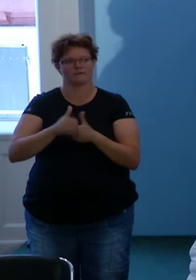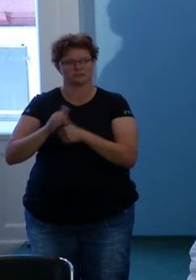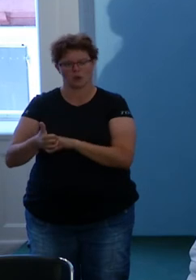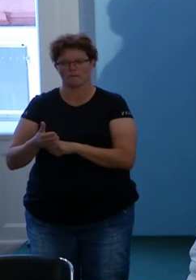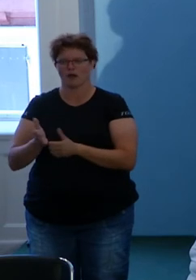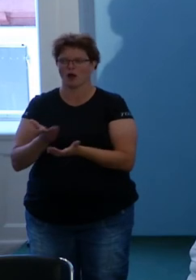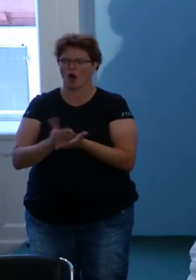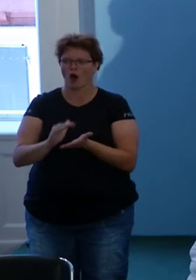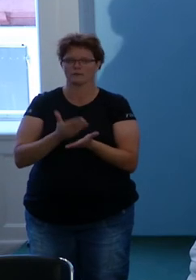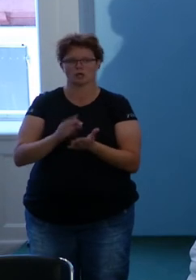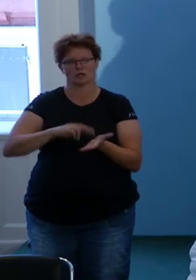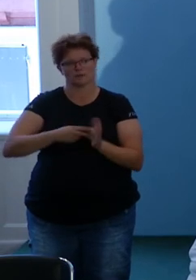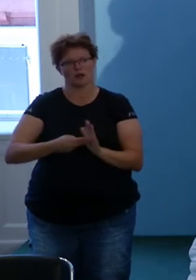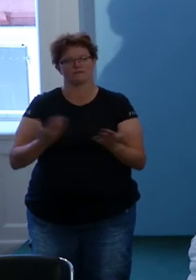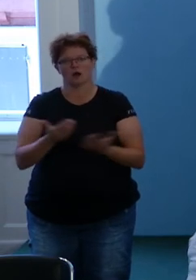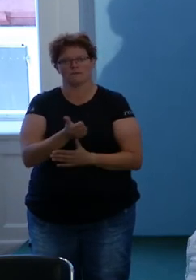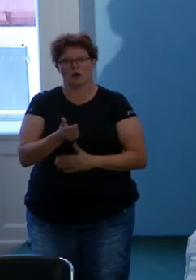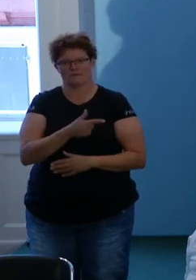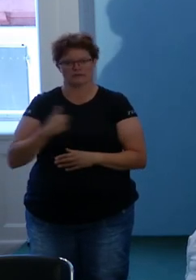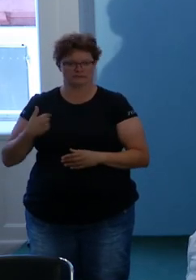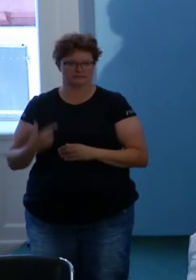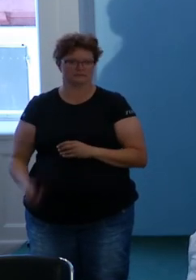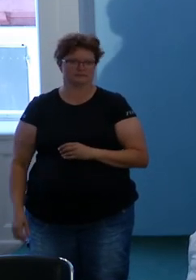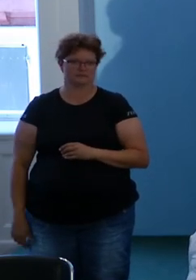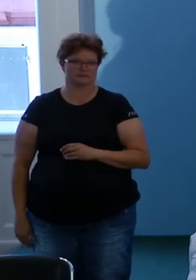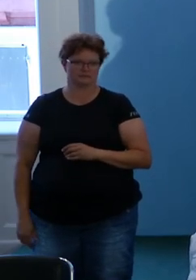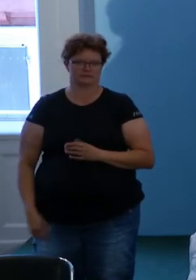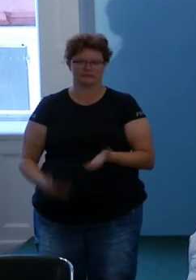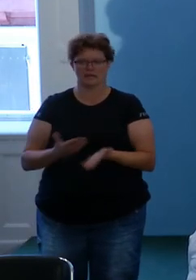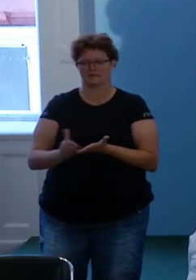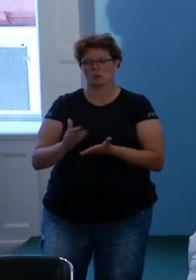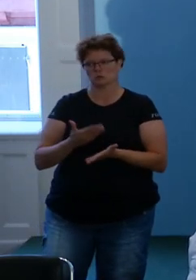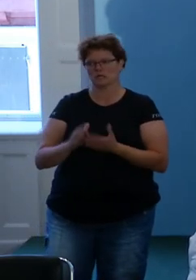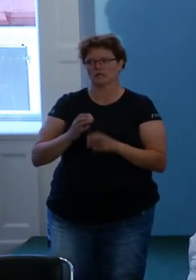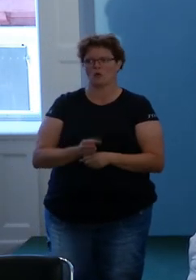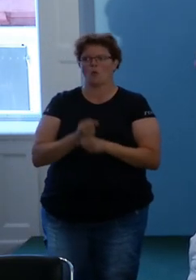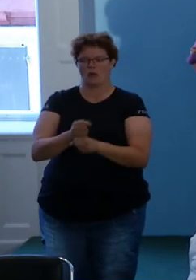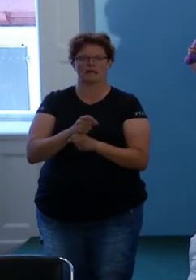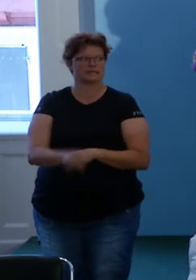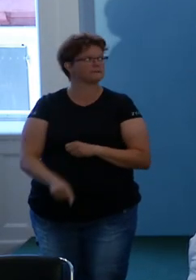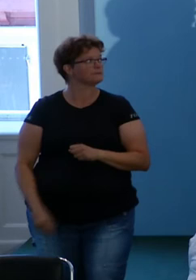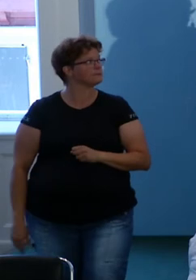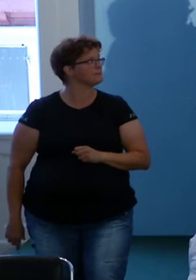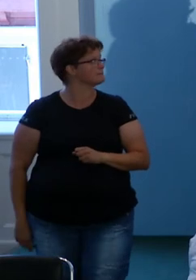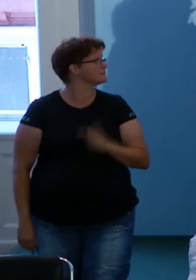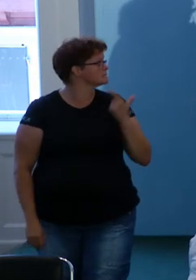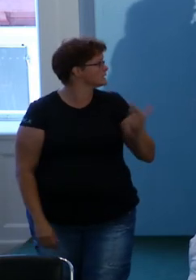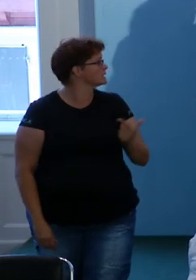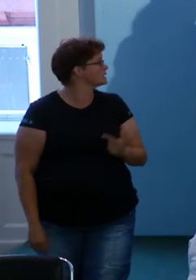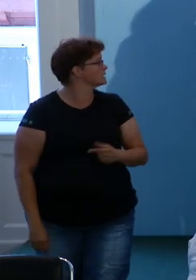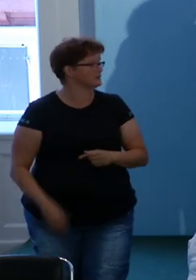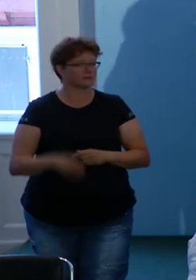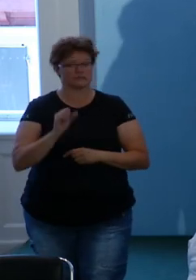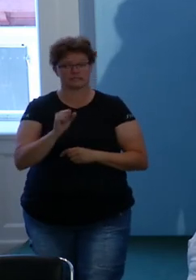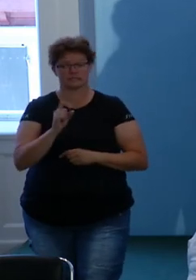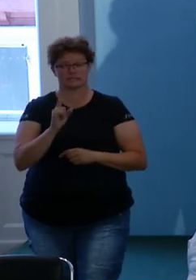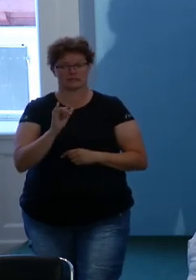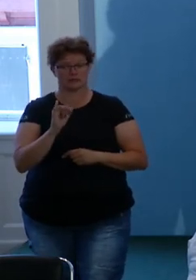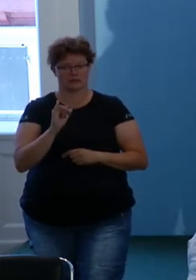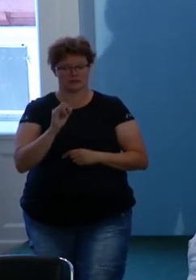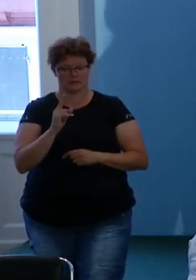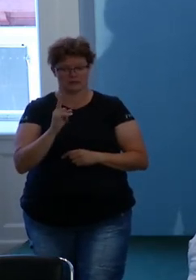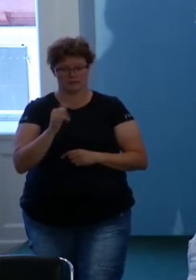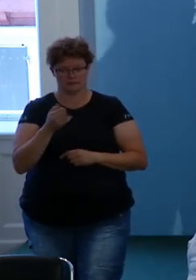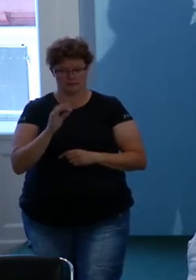överenskommelser, avbetalningsplaner, vad det nu kan tänkas behövas vara, att fortsatt hålla i den typen av utveckling. Tack. Kjubbe? Se till